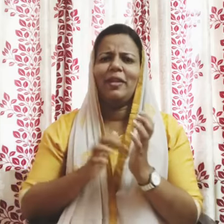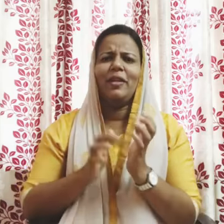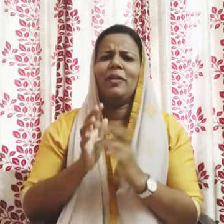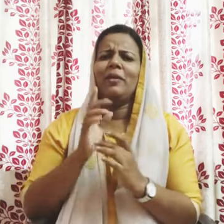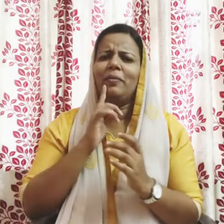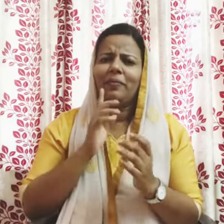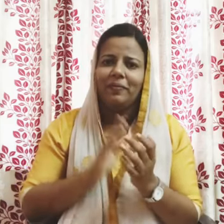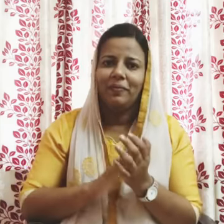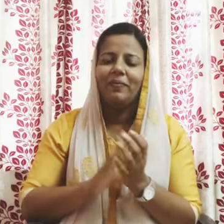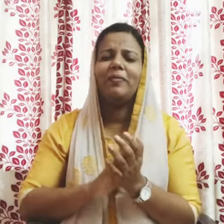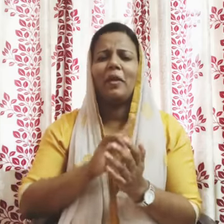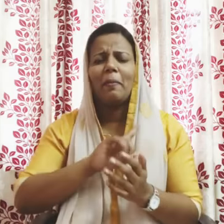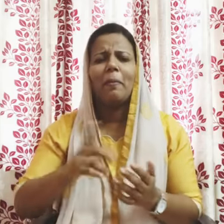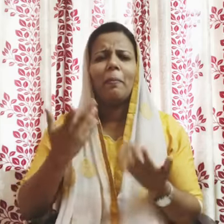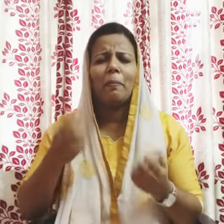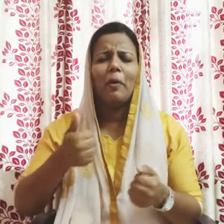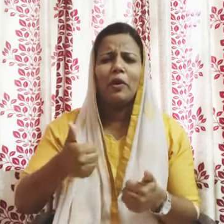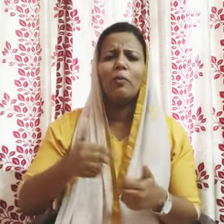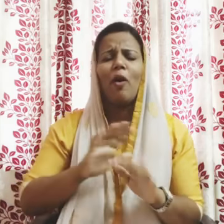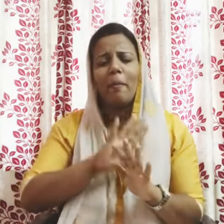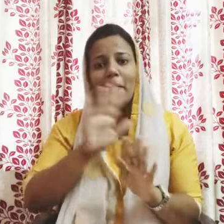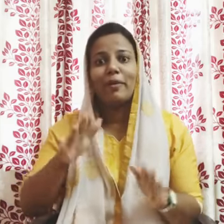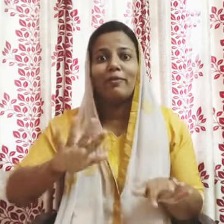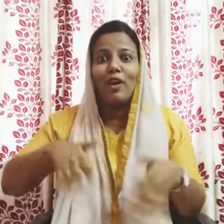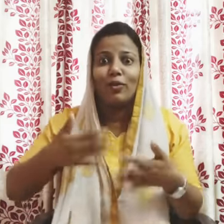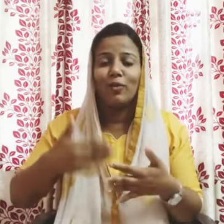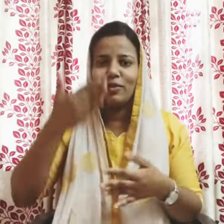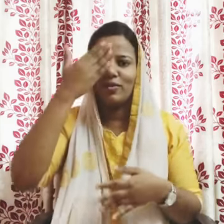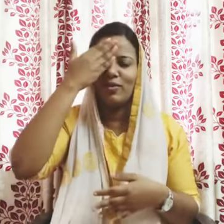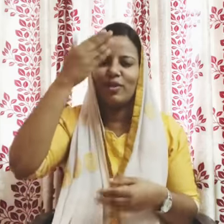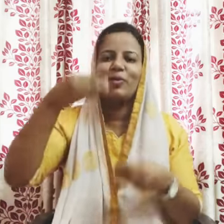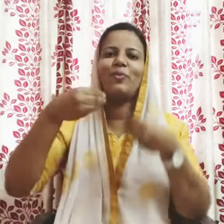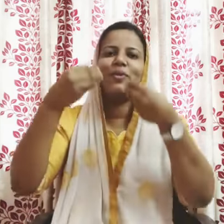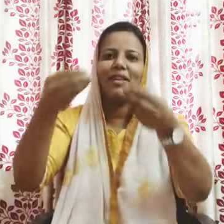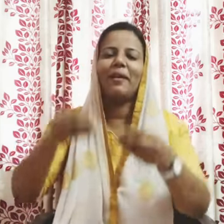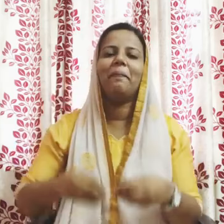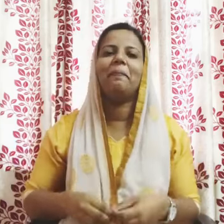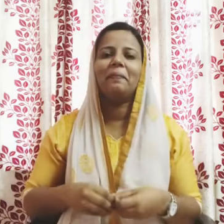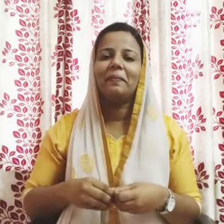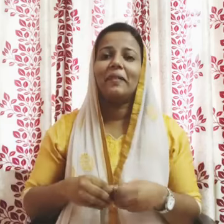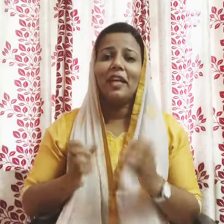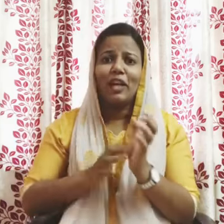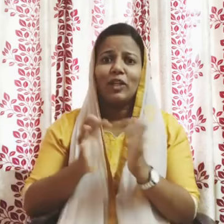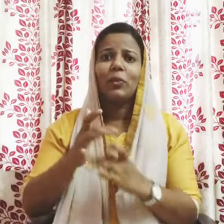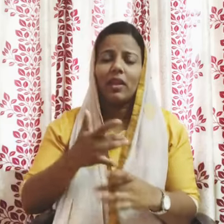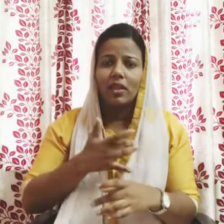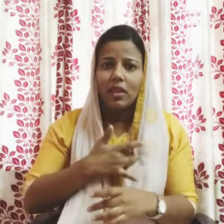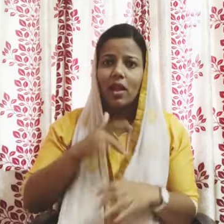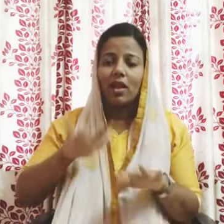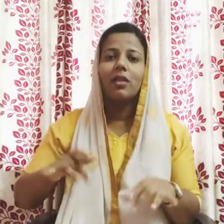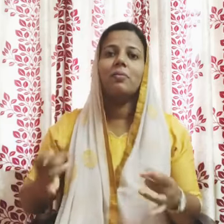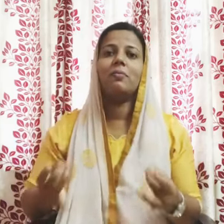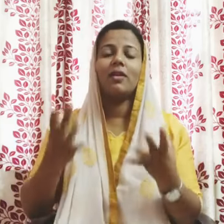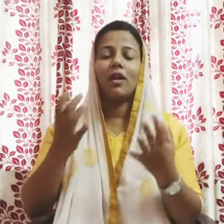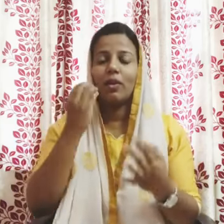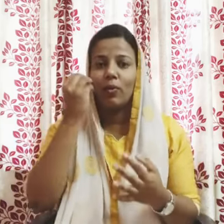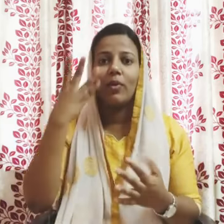സ്തുതിക്കാൻ പറ്റുന്നിടത്തോളം കർത്താവിനെ സ്തുതിക്കണം. സന്തോഷത്തോടെ സ്തോത്രം പറയണം. കാരണം കർത്താവിന്റെ ദയ നമ്മൾ ഈ പകൽക്കാലം